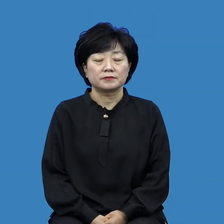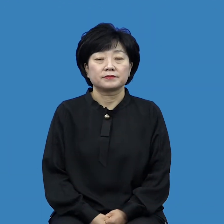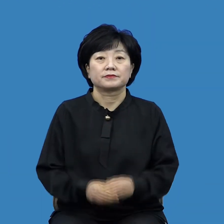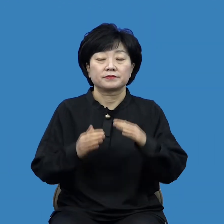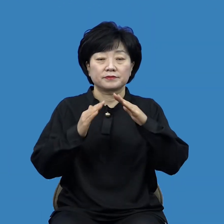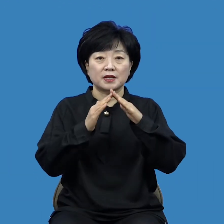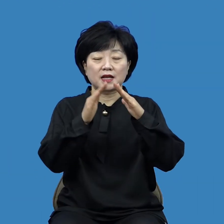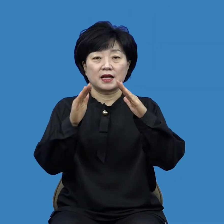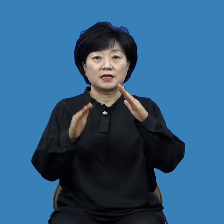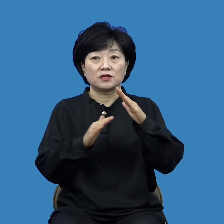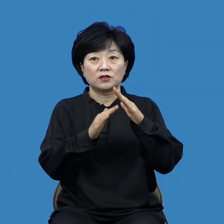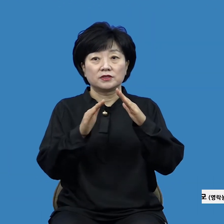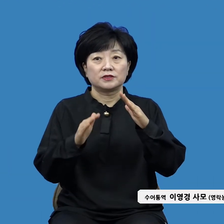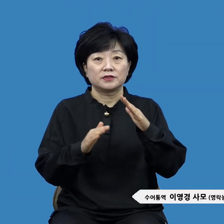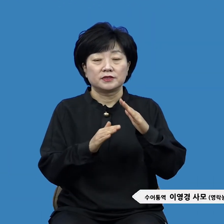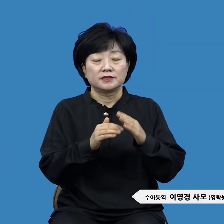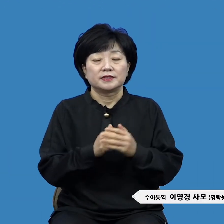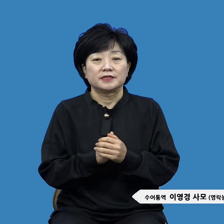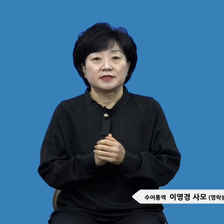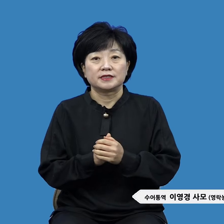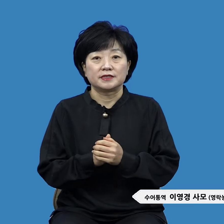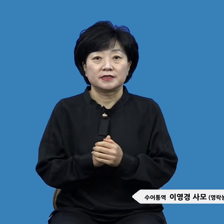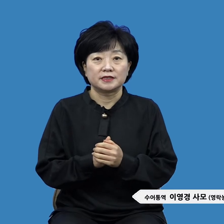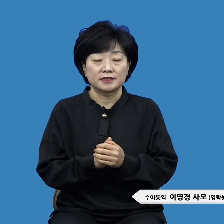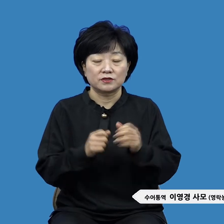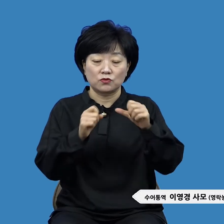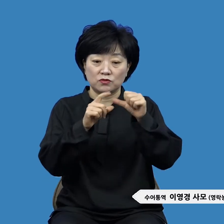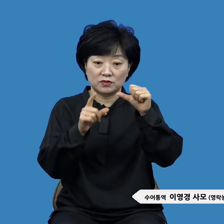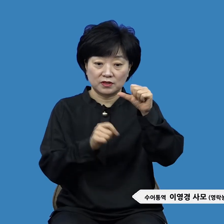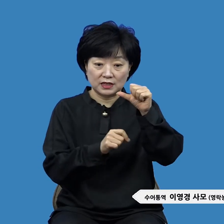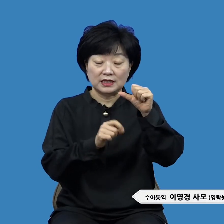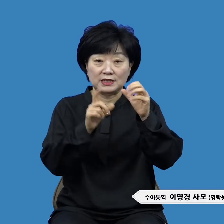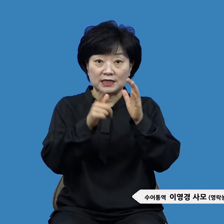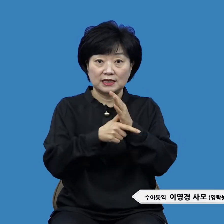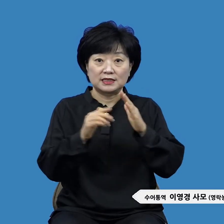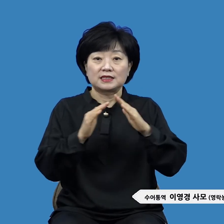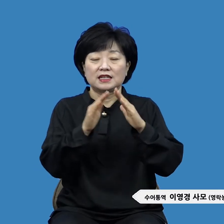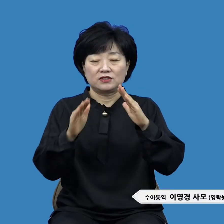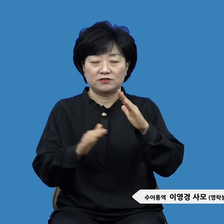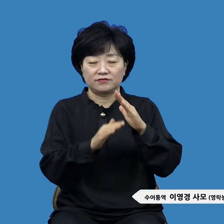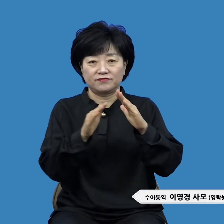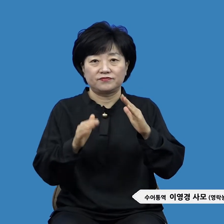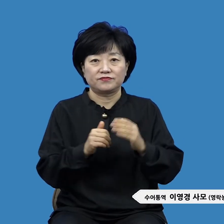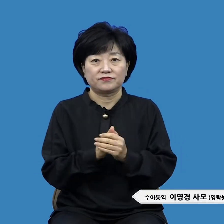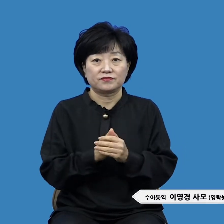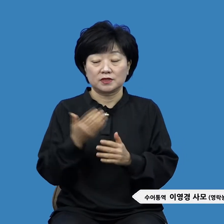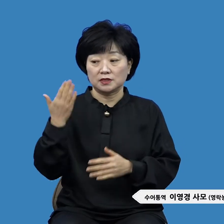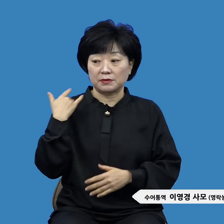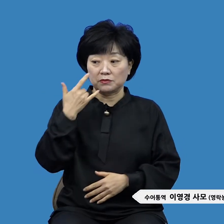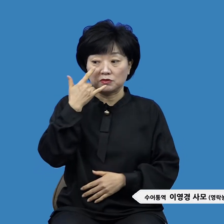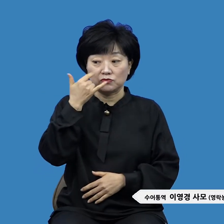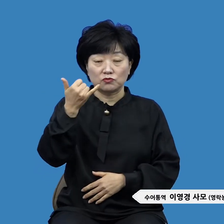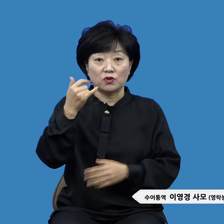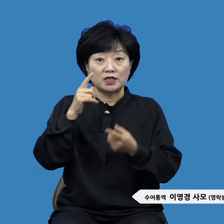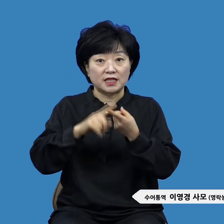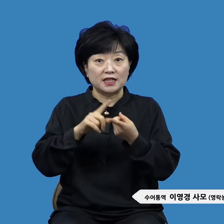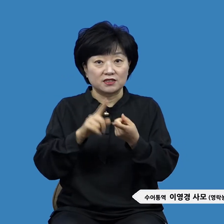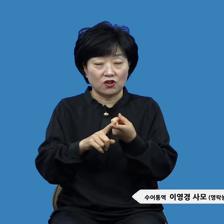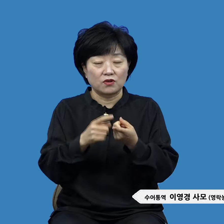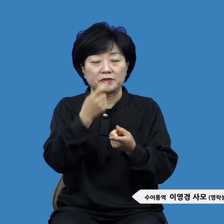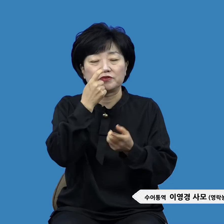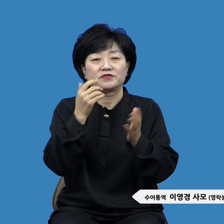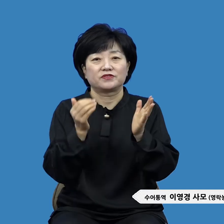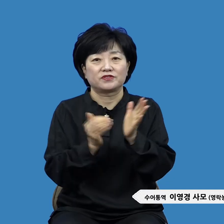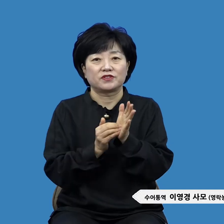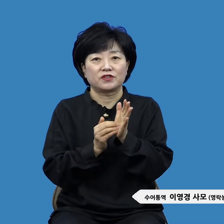가정의 달이죠. 우리 지난주에 가정에 대해서 살펴보면서 부모의 역할에 대해서 나눴습니다. 이 가정이라고 하는 것은 이